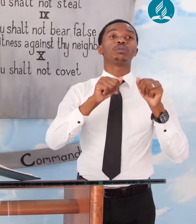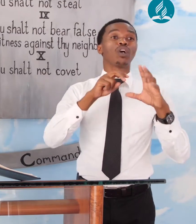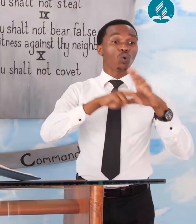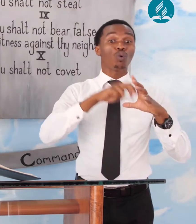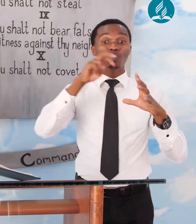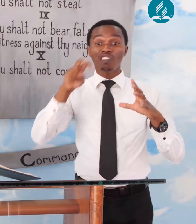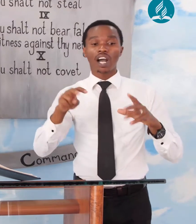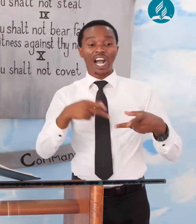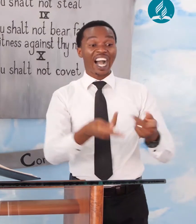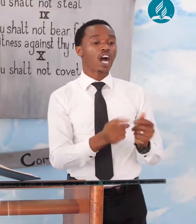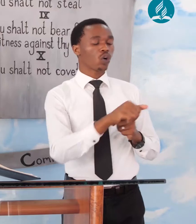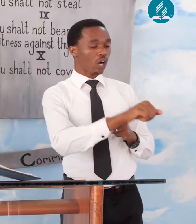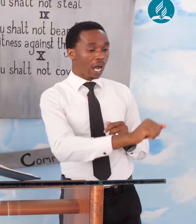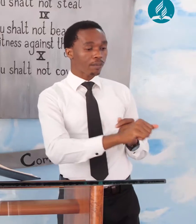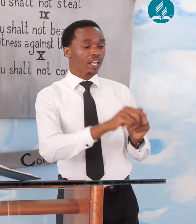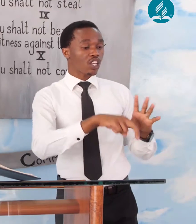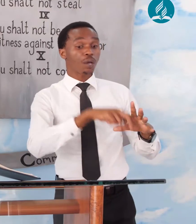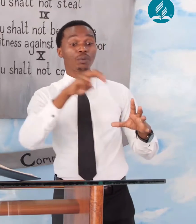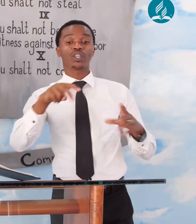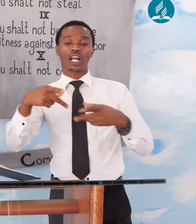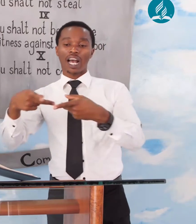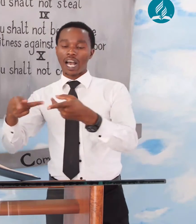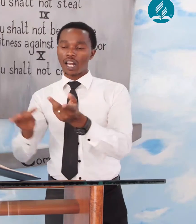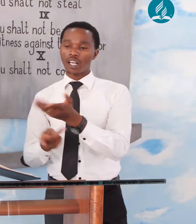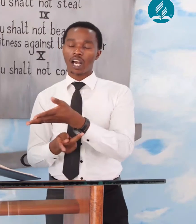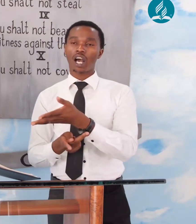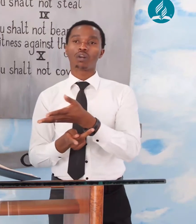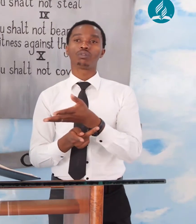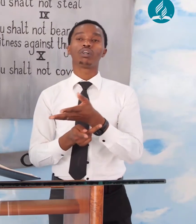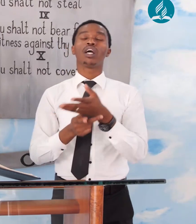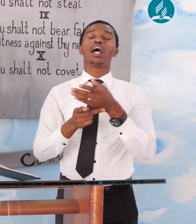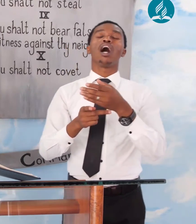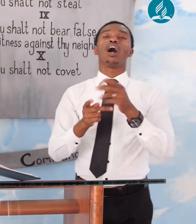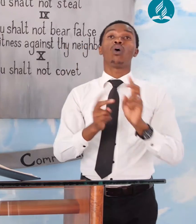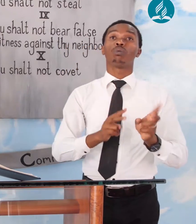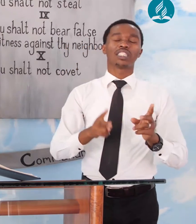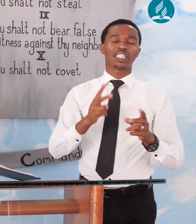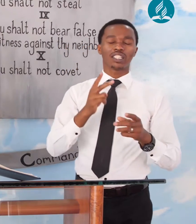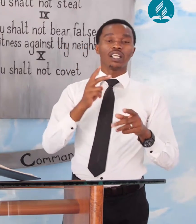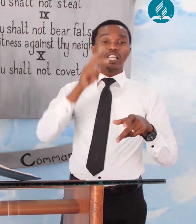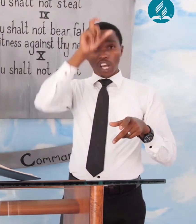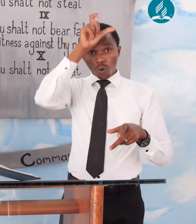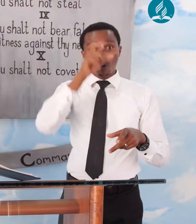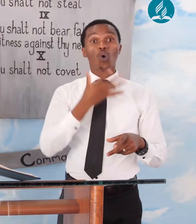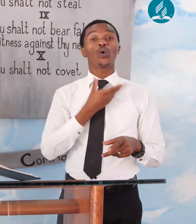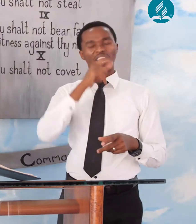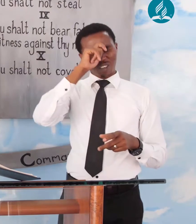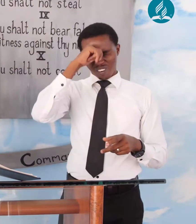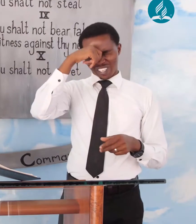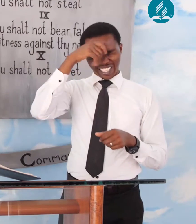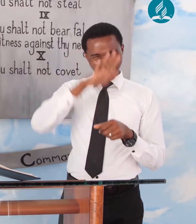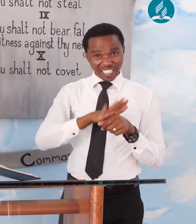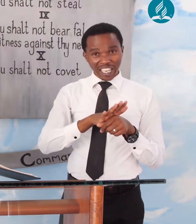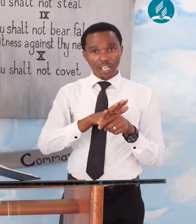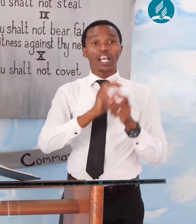ava mu ntera imwe ajya mu yindi yari umuntu w'umunyaburakari cyane bigera ubwo aba umuntu w'umugwaneza